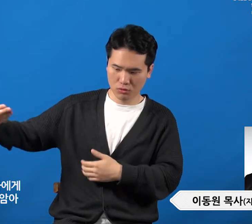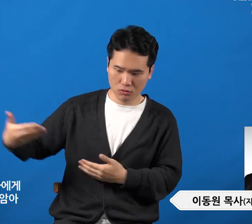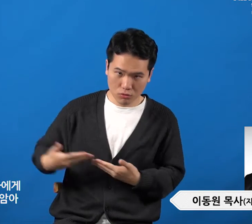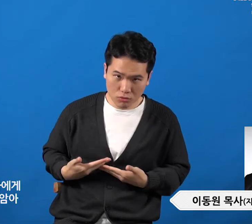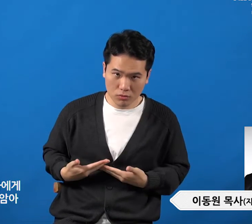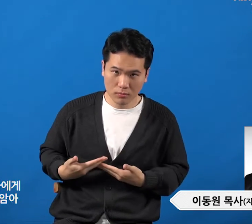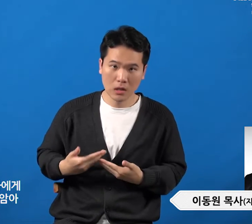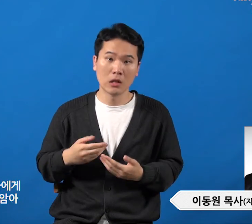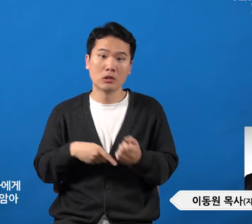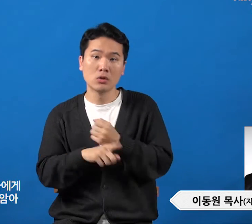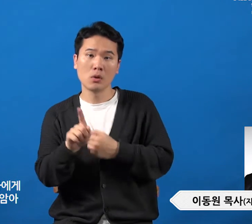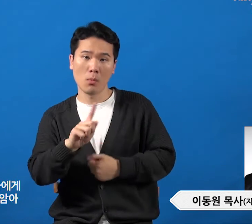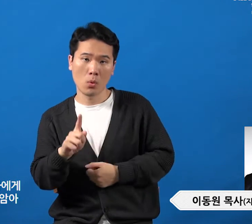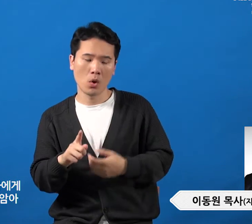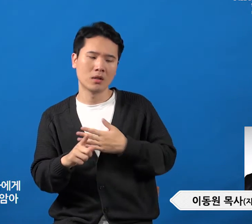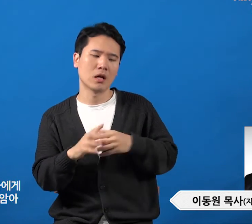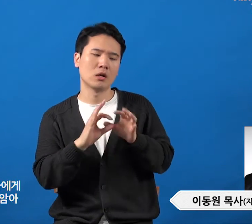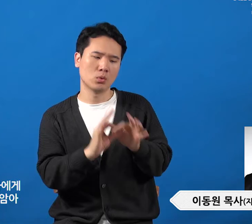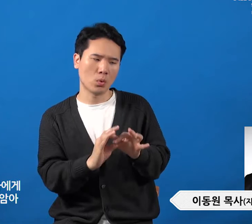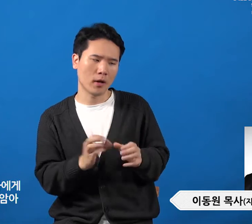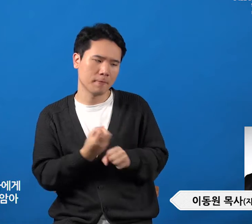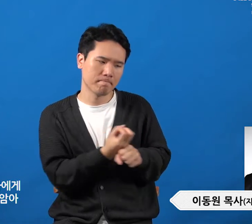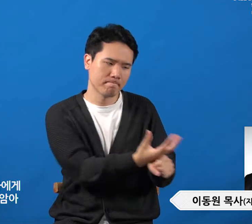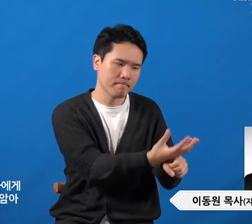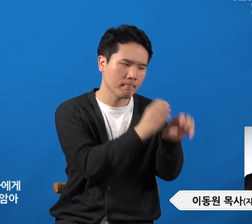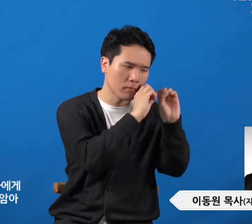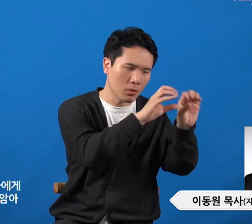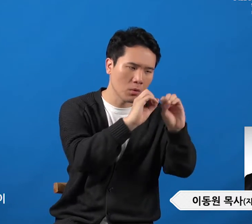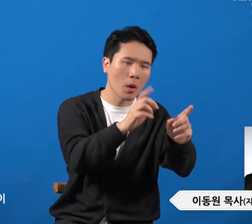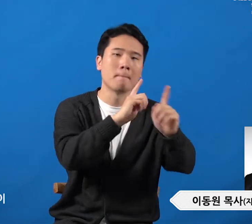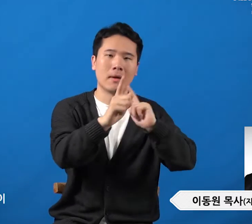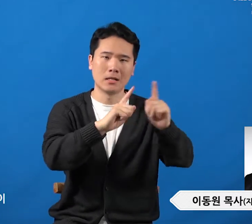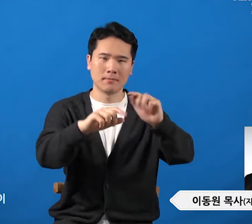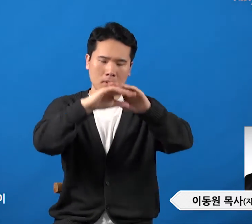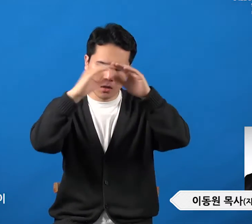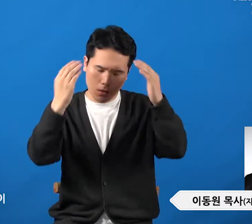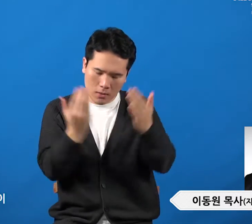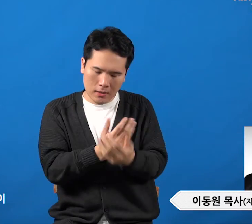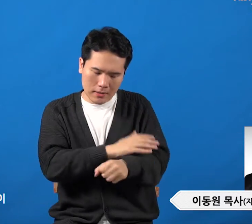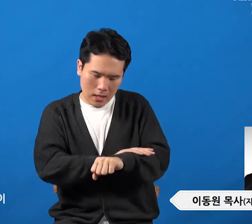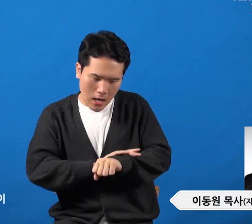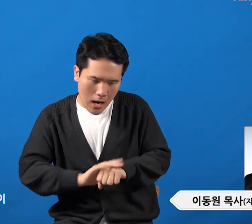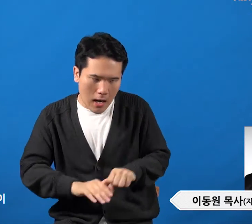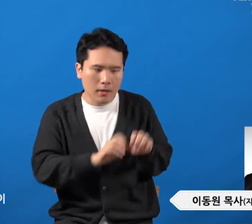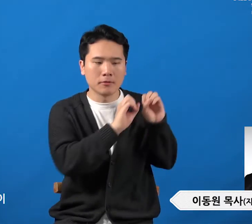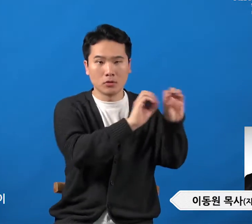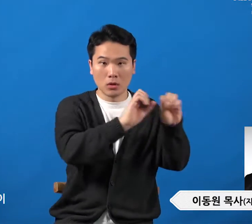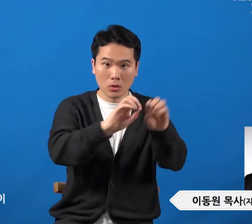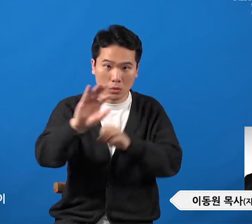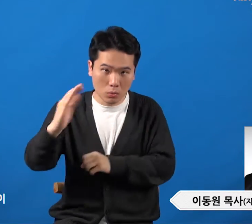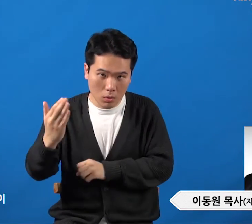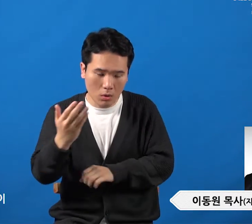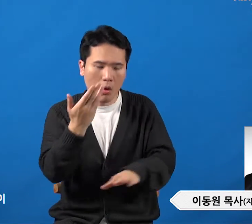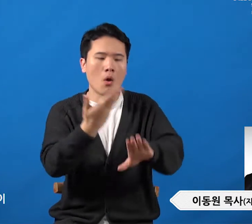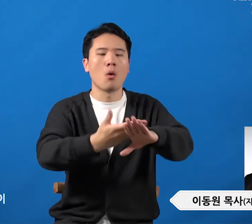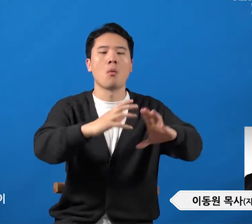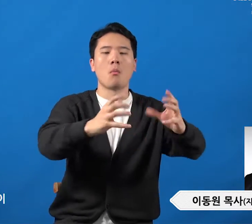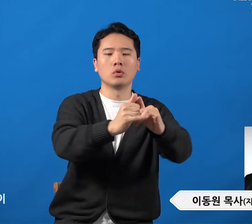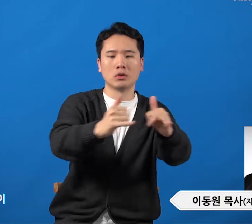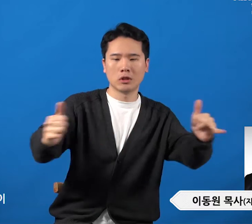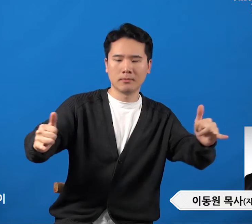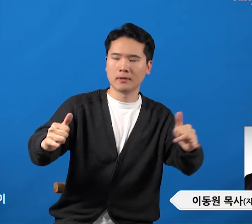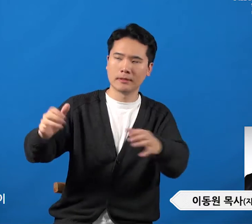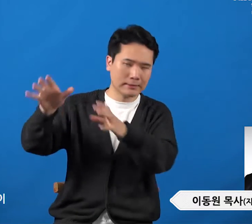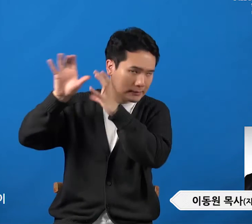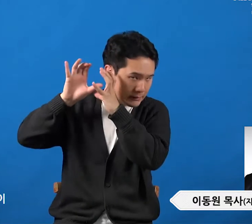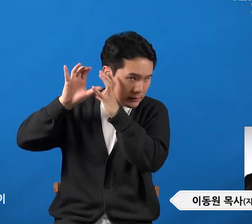주심은 나로 말미암아 선포된 말씀이 온전히 전파되어 모든 이방인이